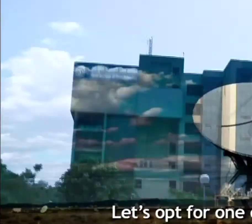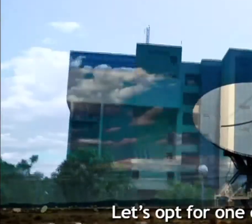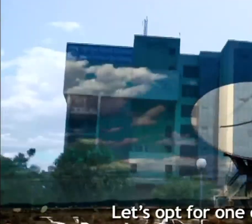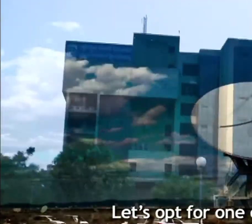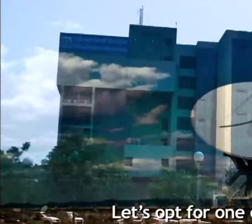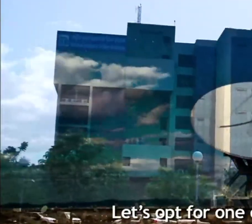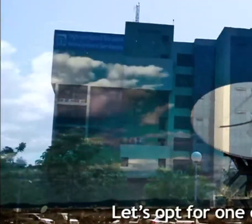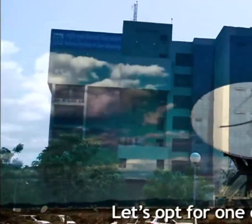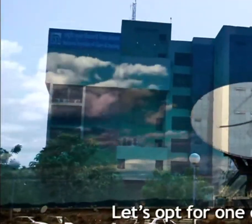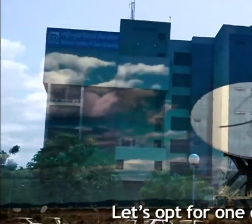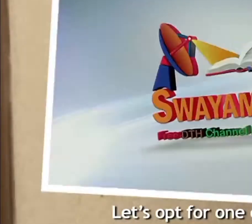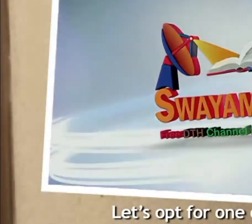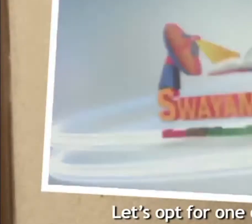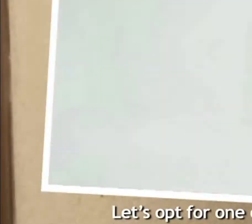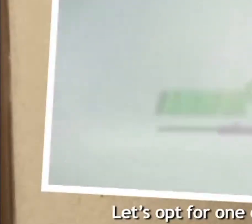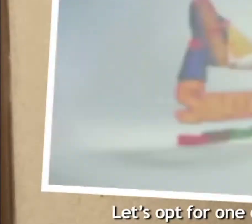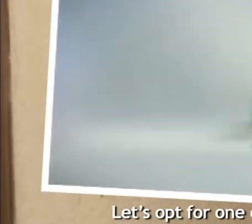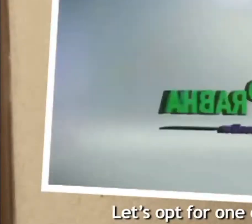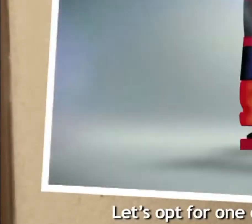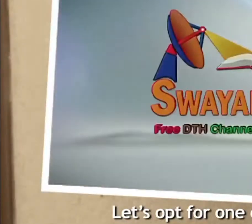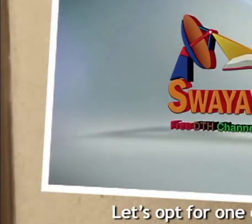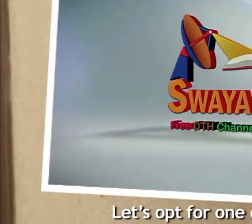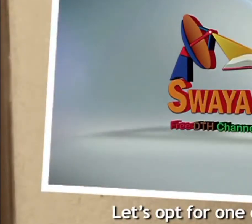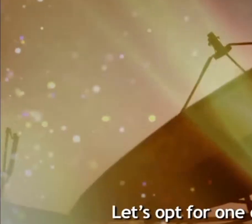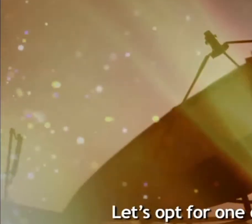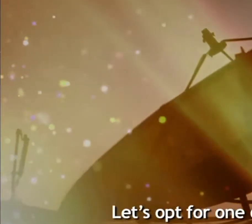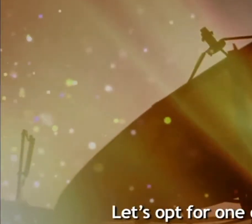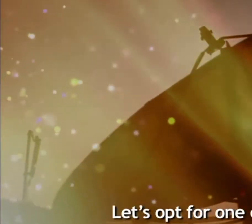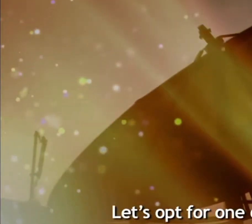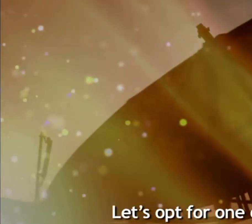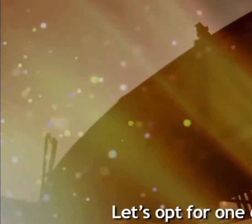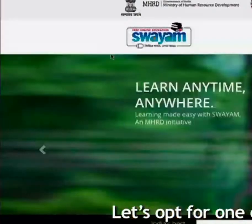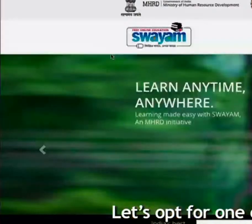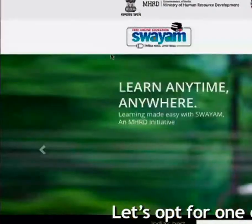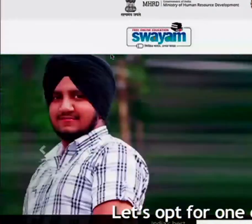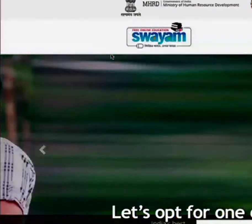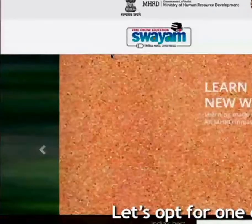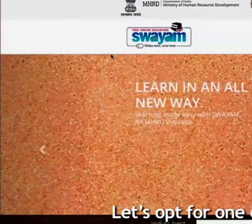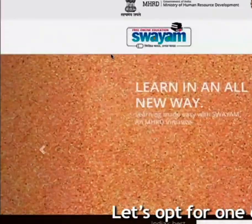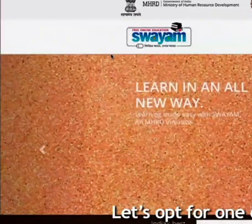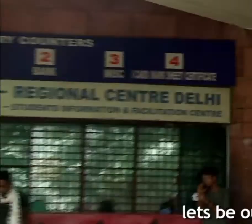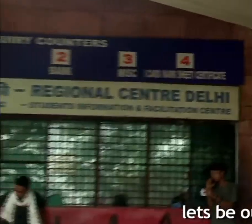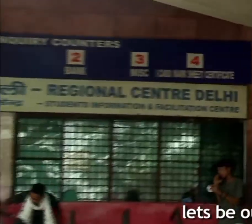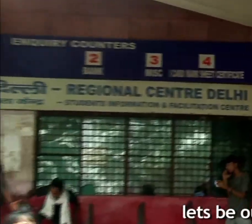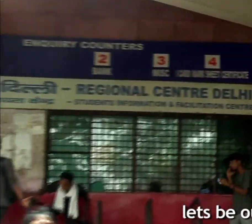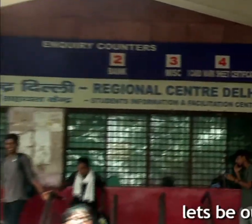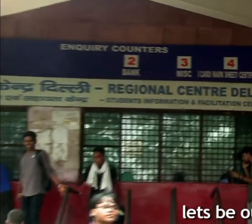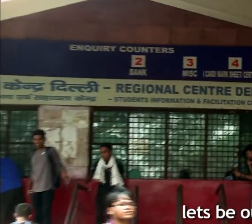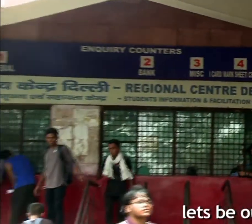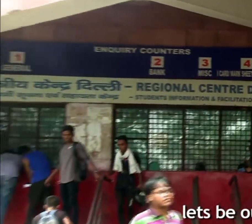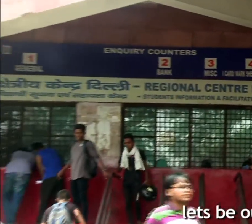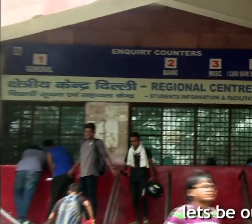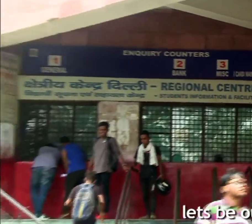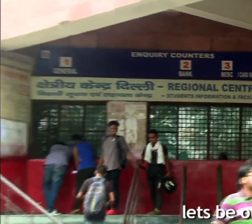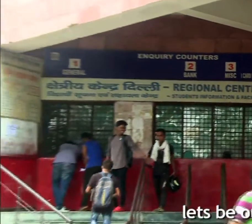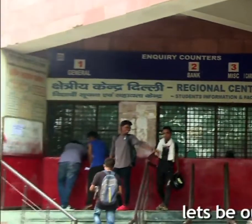बहुत, कोई मन चाहा केंद्र चुने, हम अपना